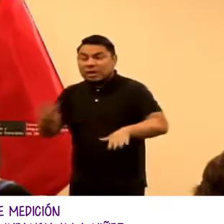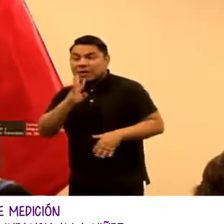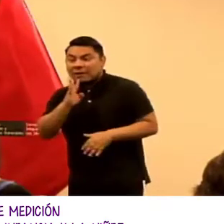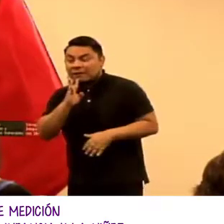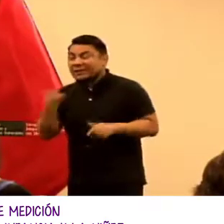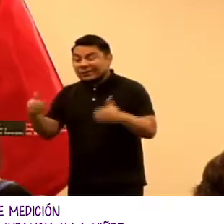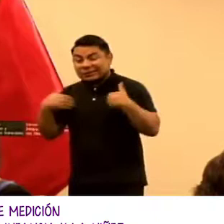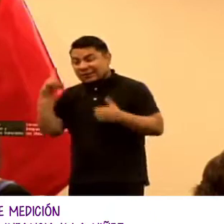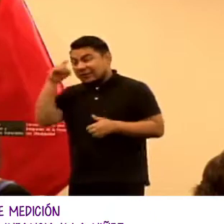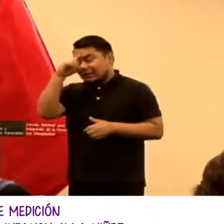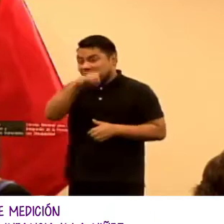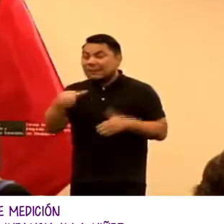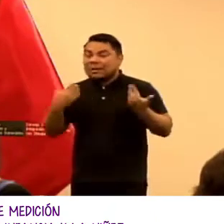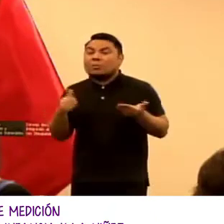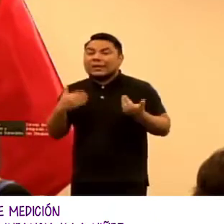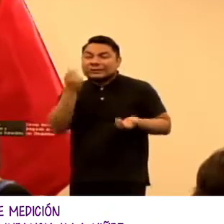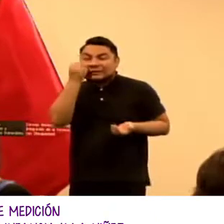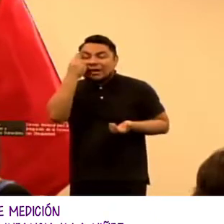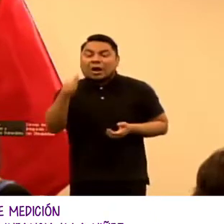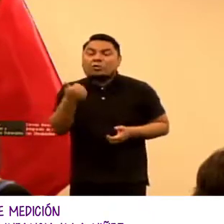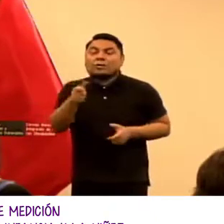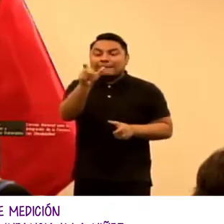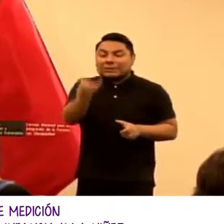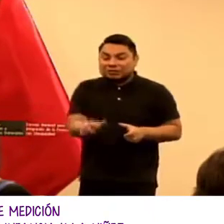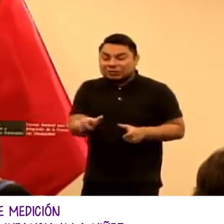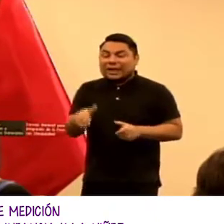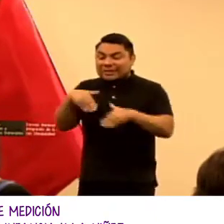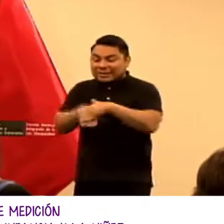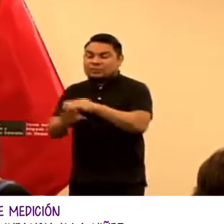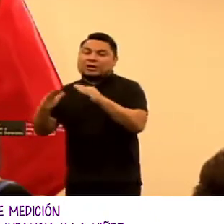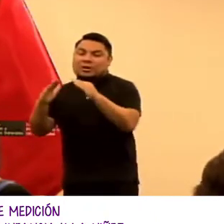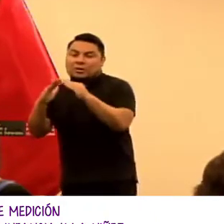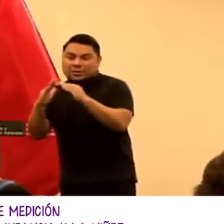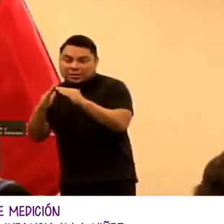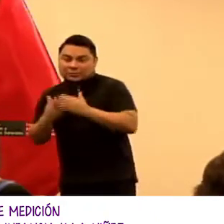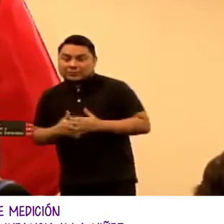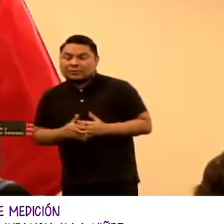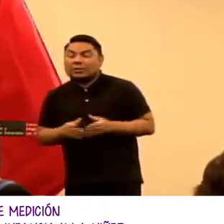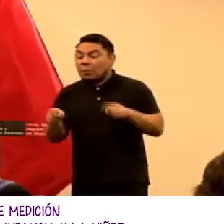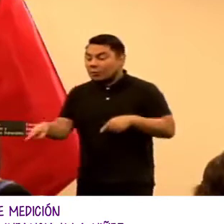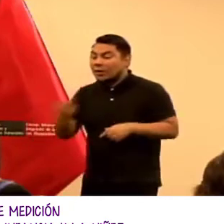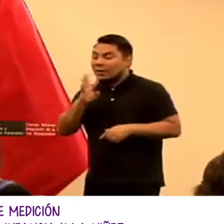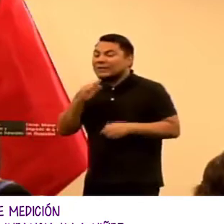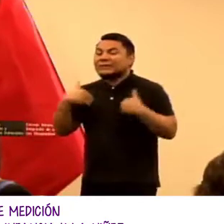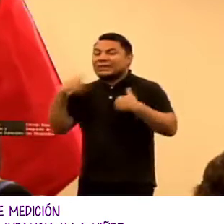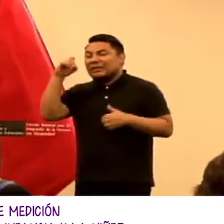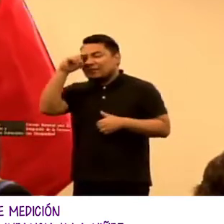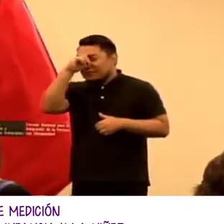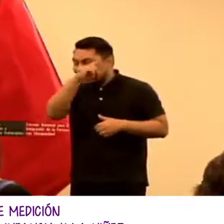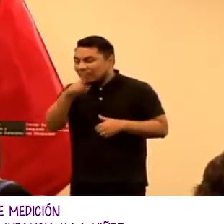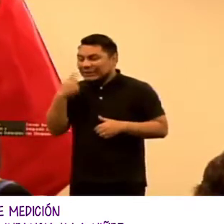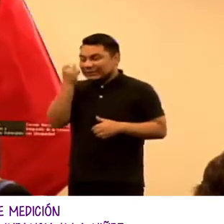habla, ¿tiene dificultad para ser entendido de las personas dentro del hogar? Y si cuando habla tiene dificultad para